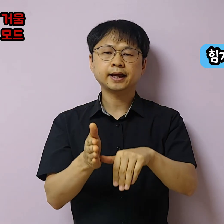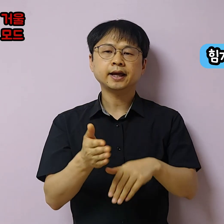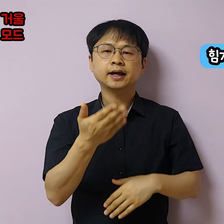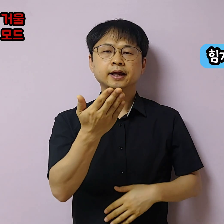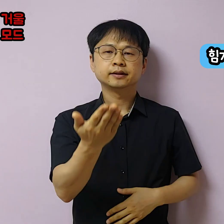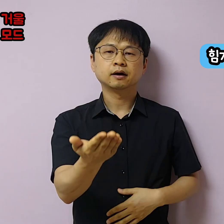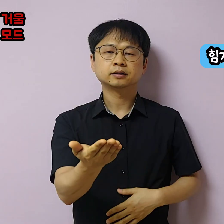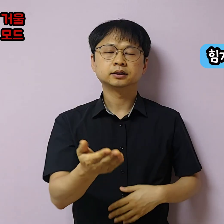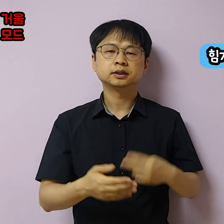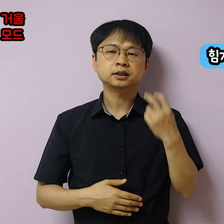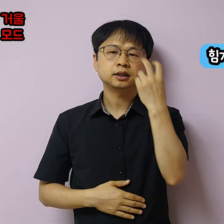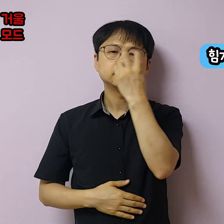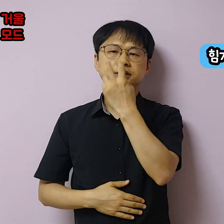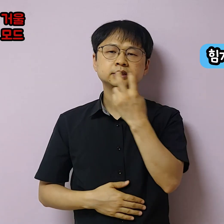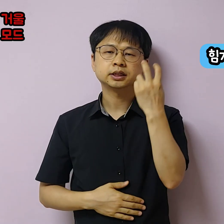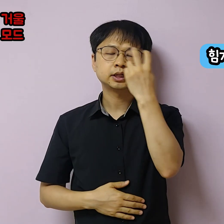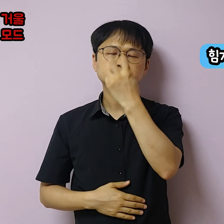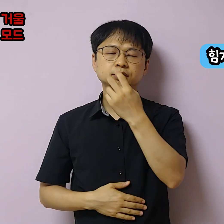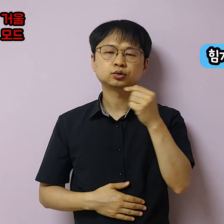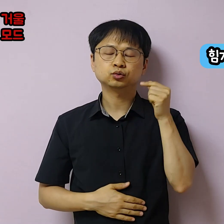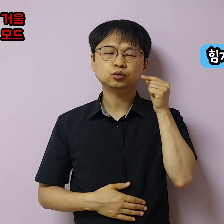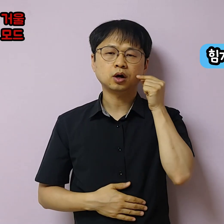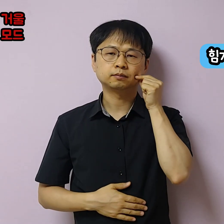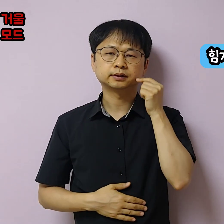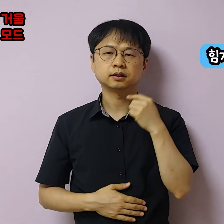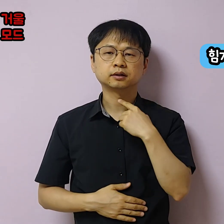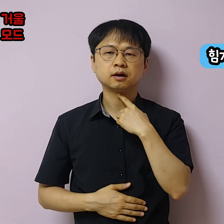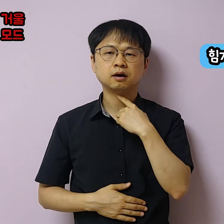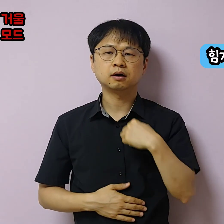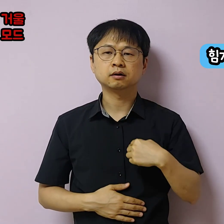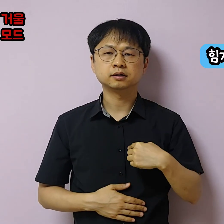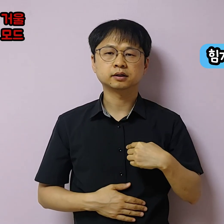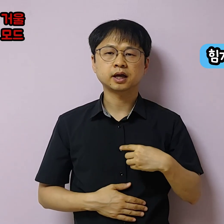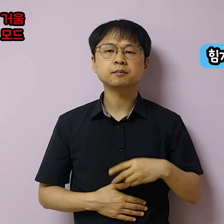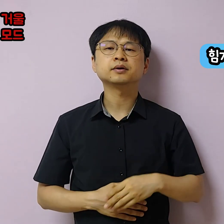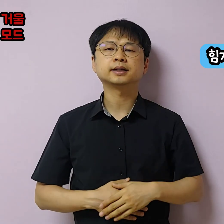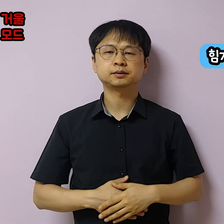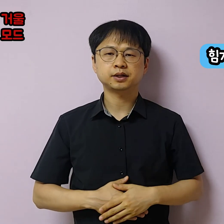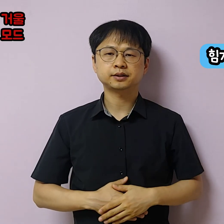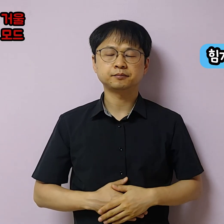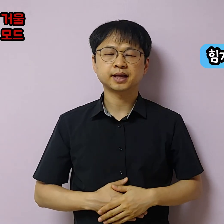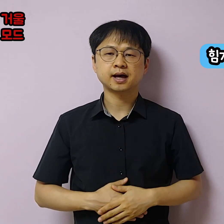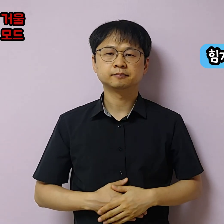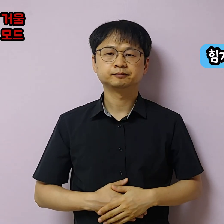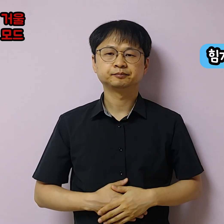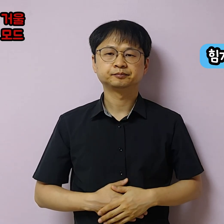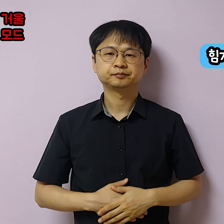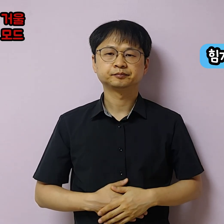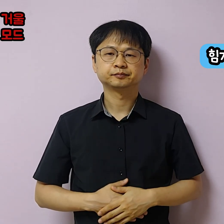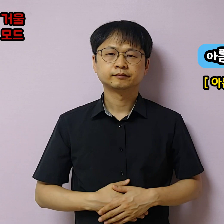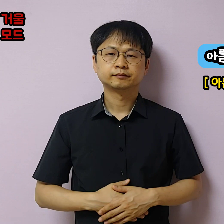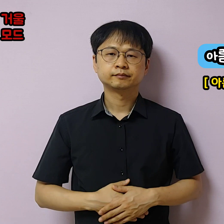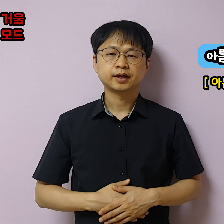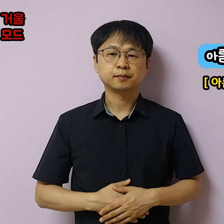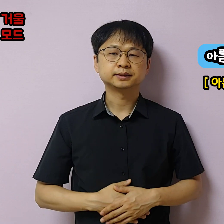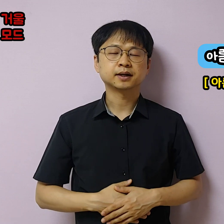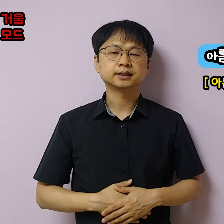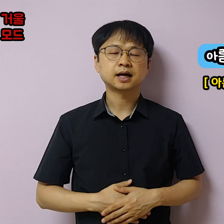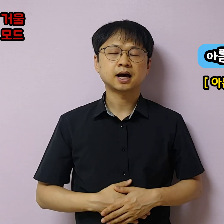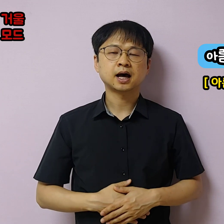날에 너를 지킬 수 없었던 이렇게 표현하시면 됩니다. 네, 마지막